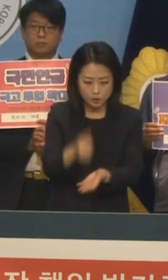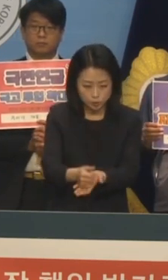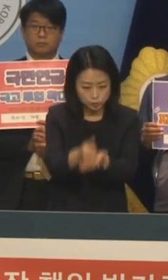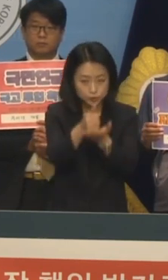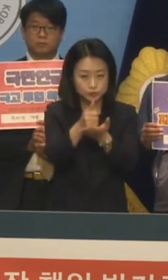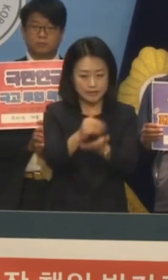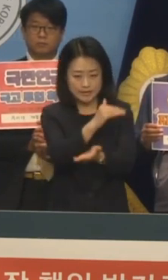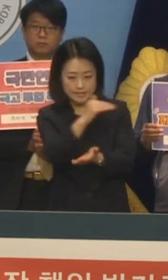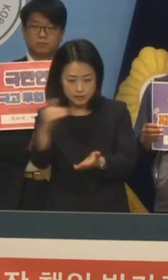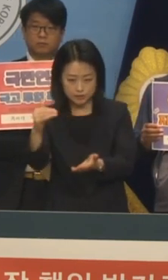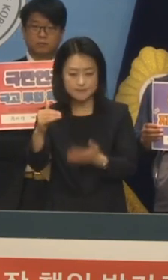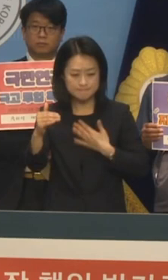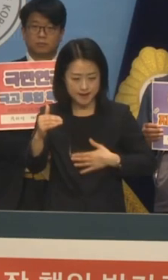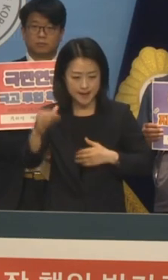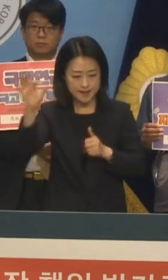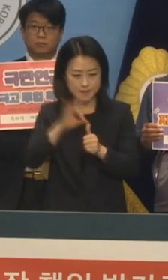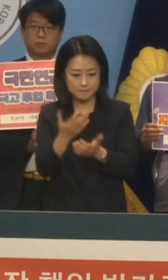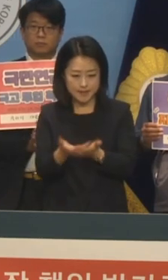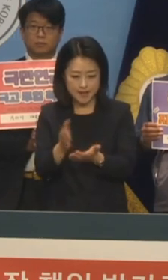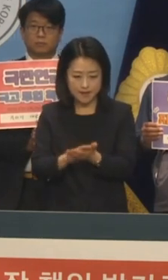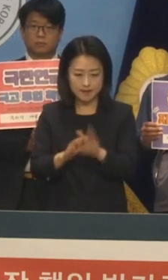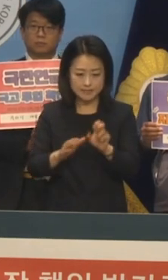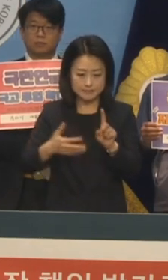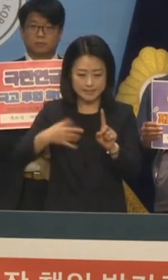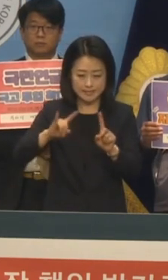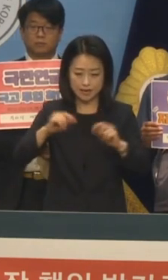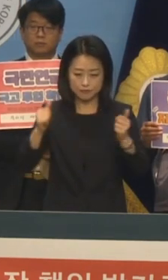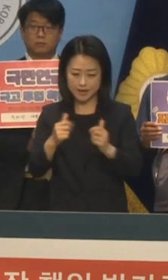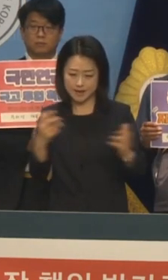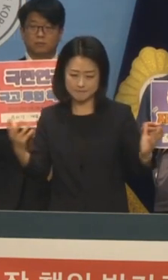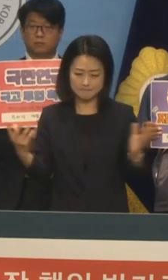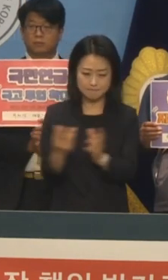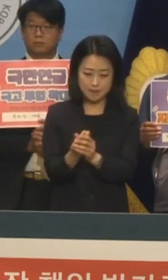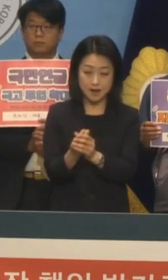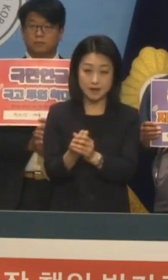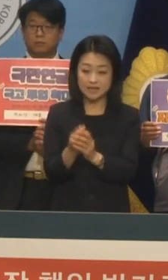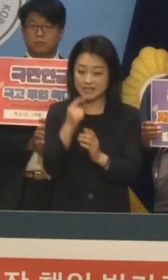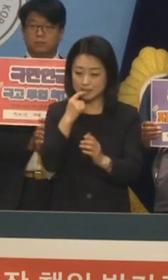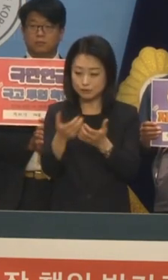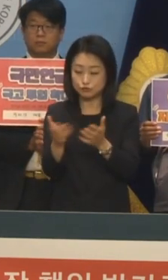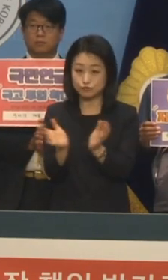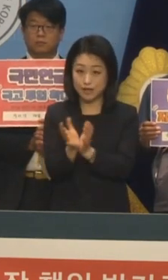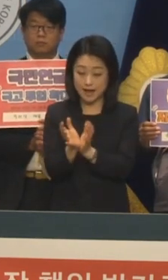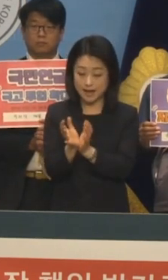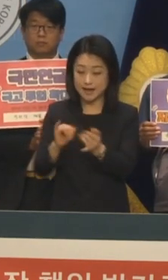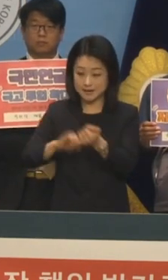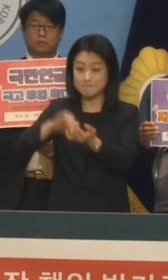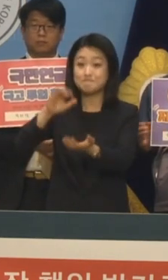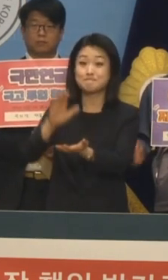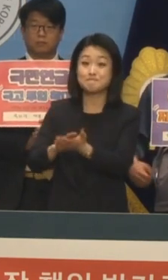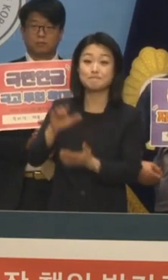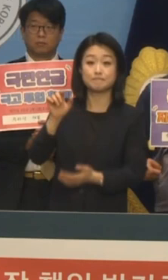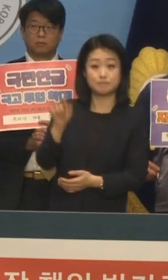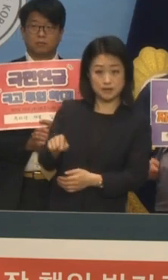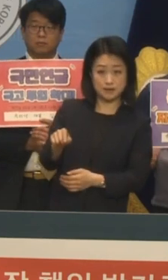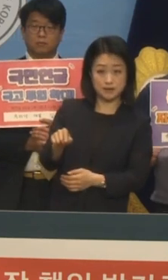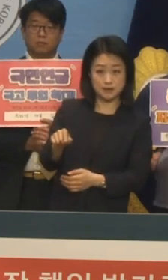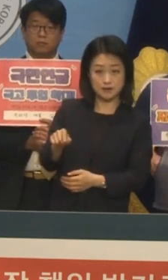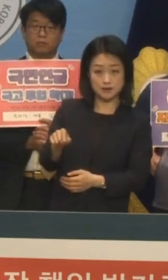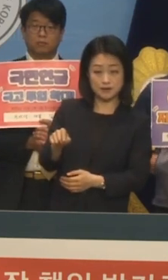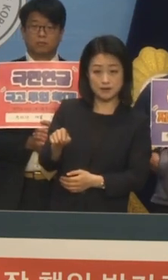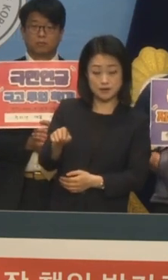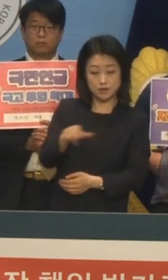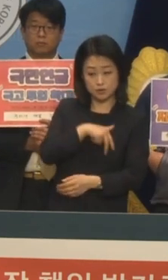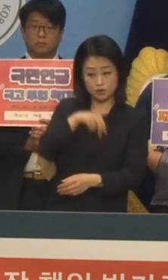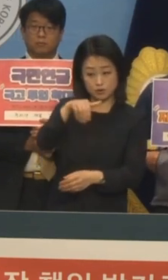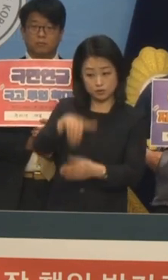이를 기준으로 연금개혁을 21대 국회에서 마무리하겠다고 한 민주당이 아닙니까? 민주당은 이번